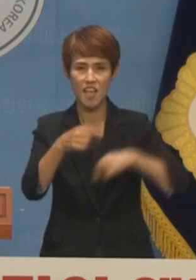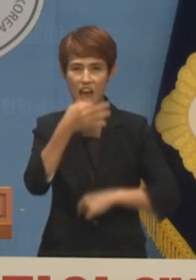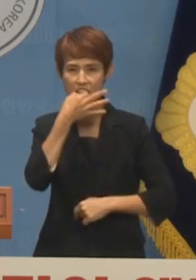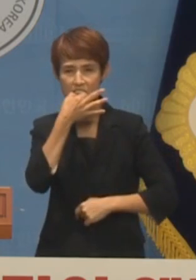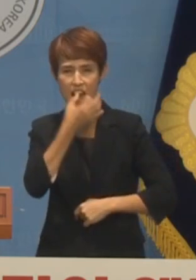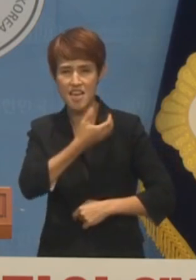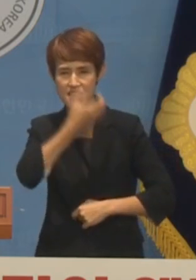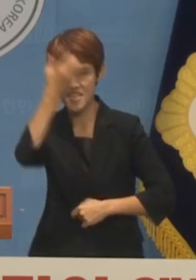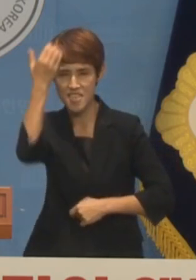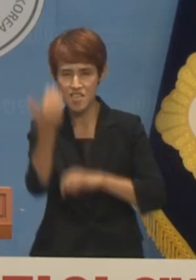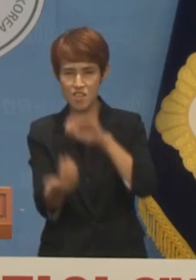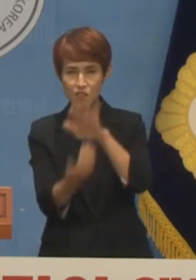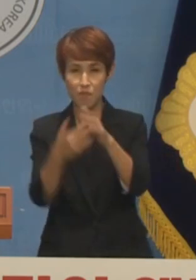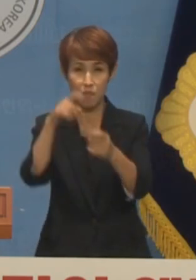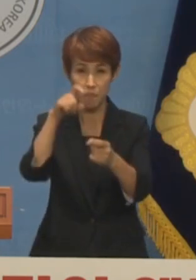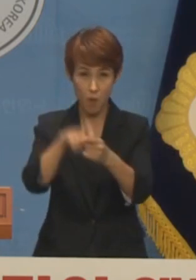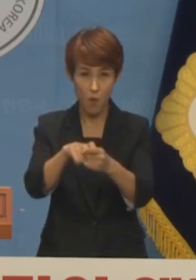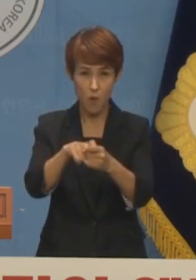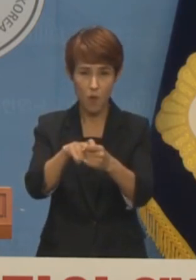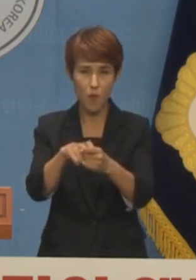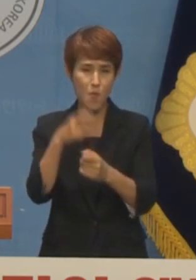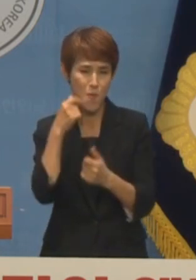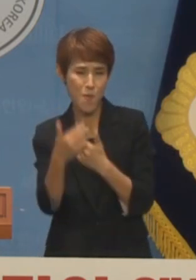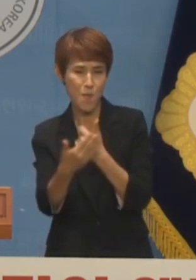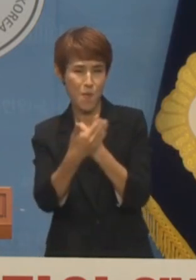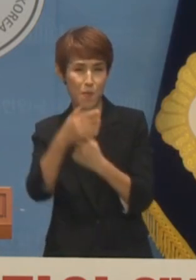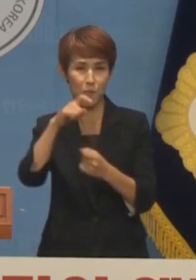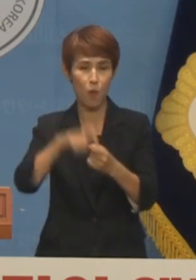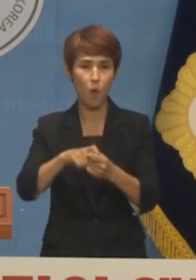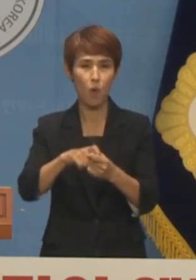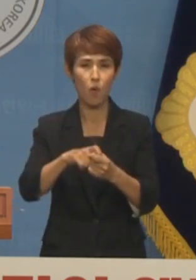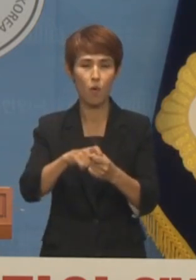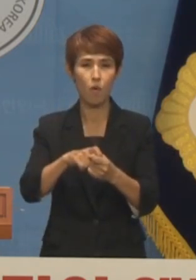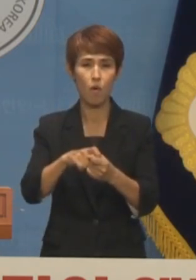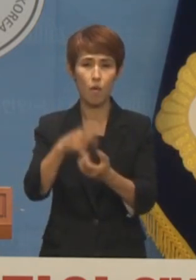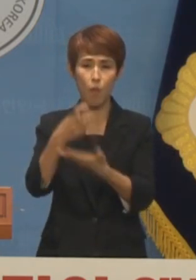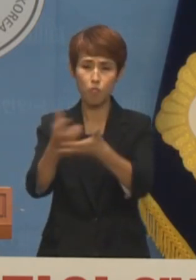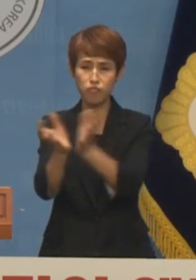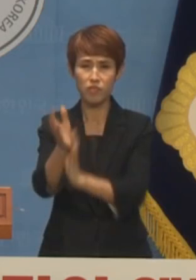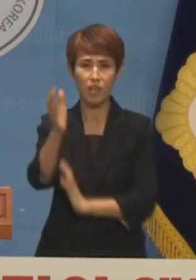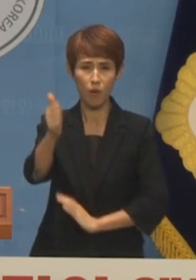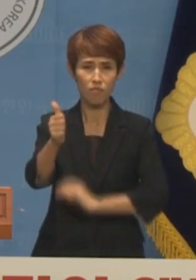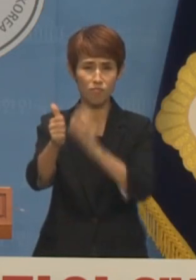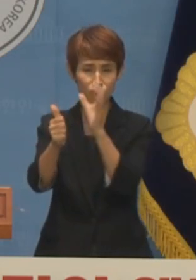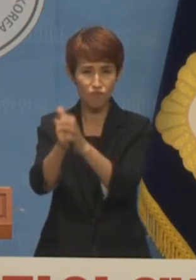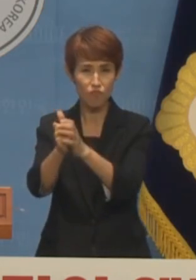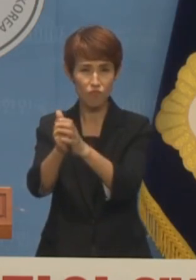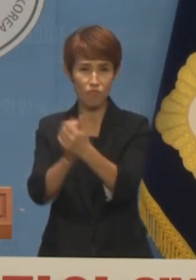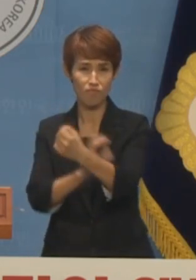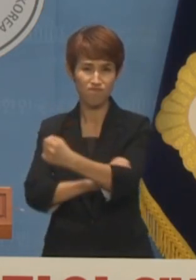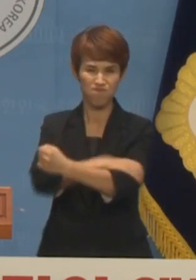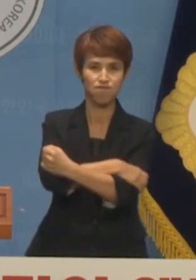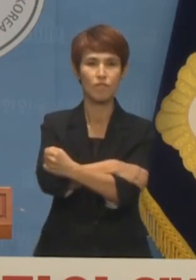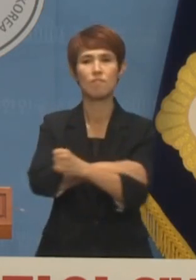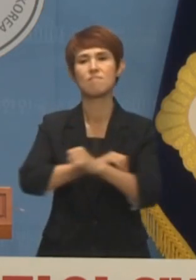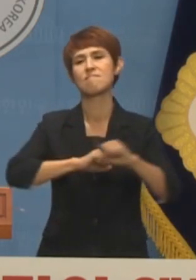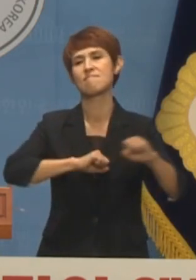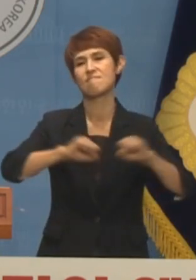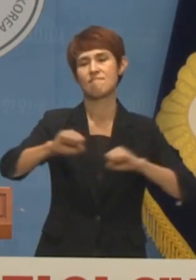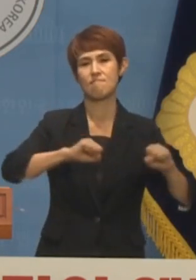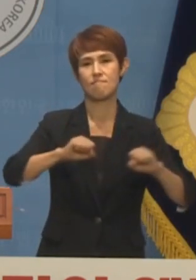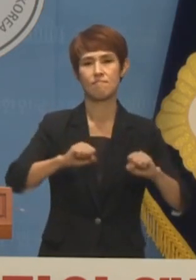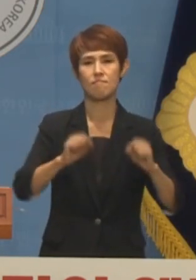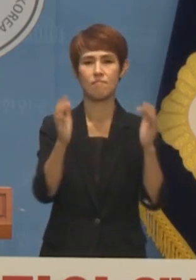및 자신에게 유리한 여론 조성을 목적으로 현직 법무부 장관의 직무 권한을 함부로 남용하여